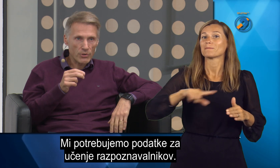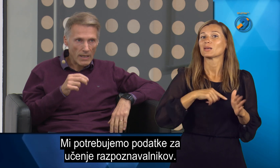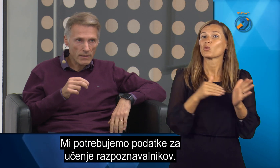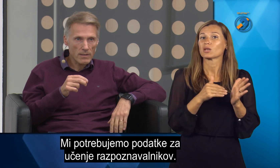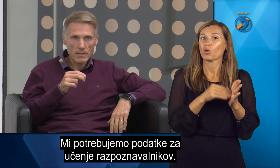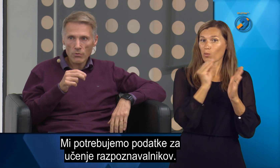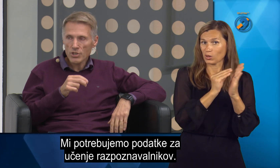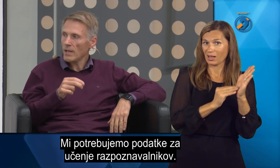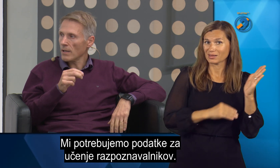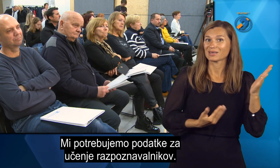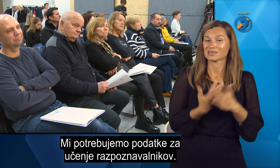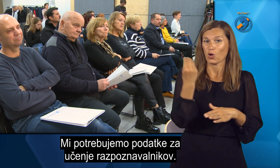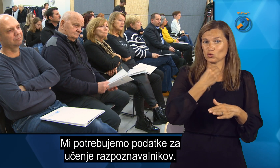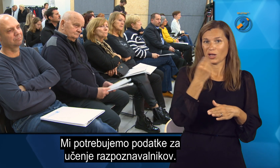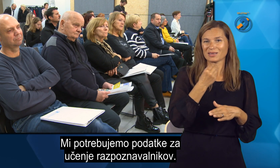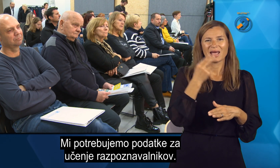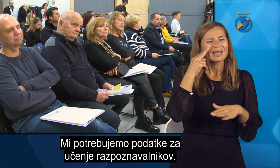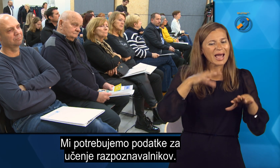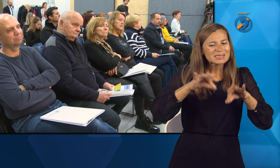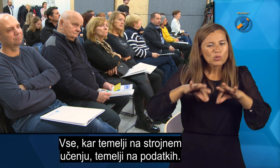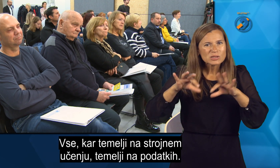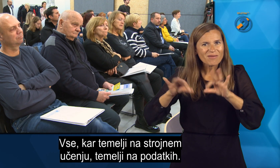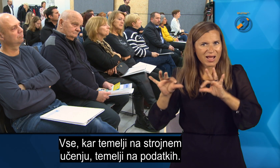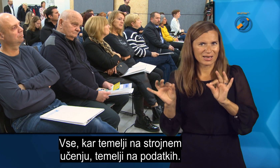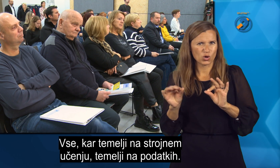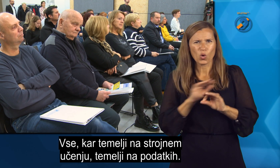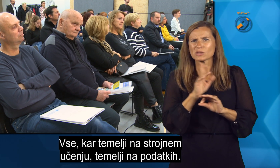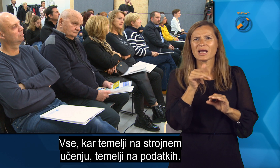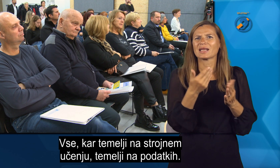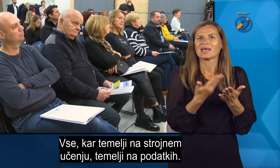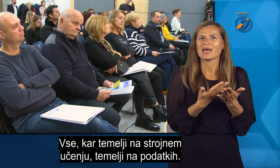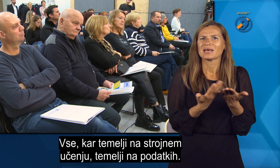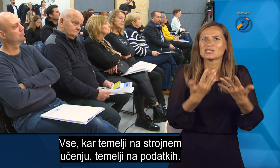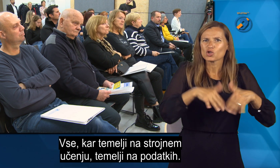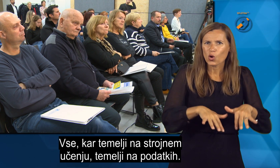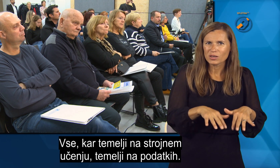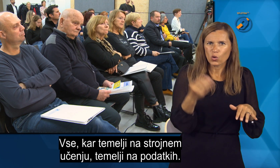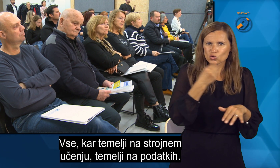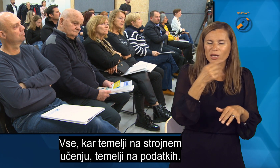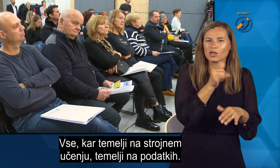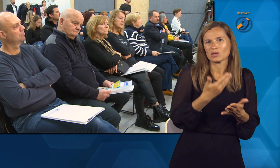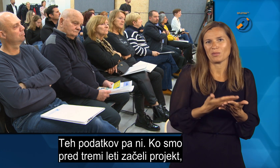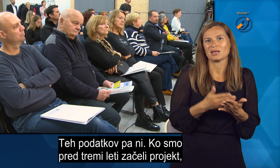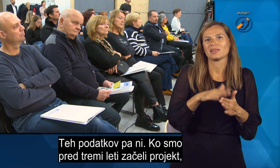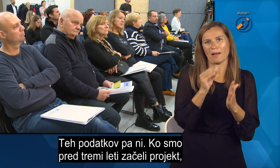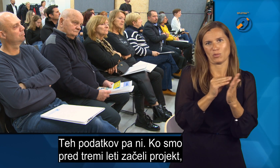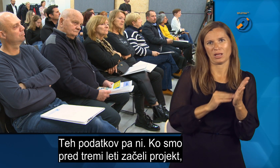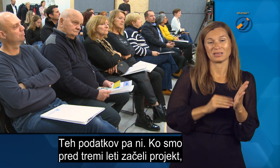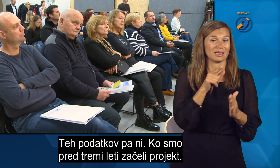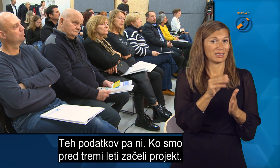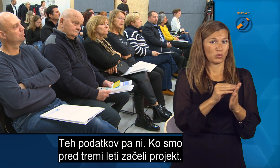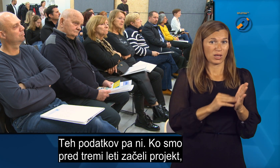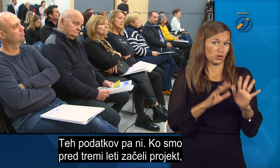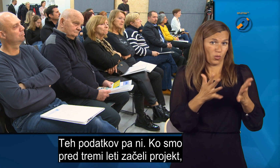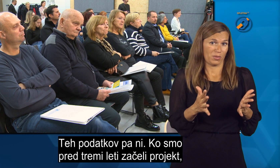potrebujemo podatke za učenje razpoznavalnikov. Vse, kar temelji na strojnem učenju, temelji na podatkih. Teh podatkov pa